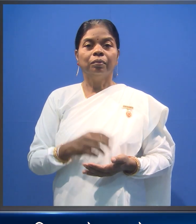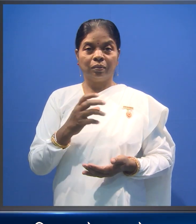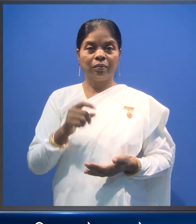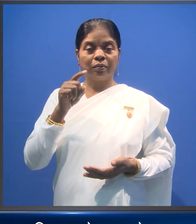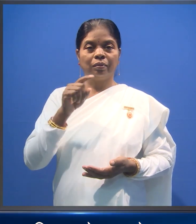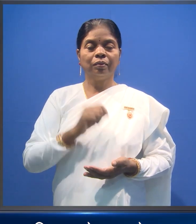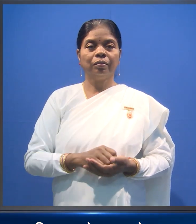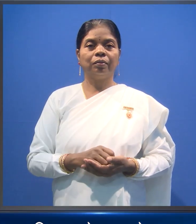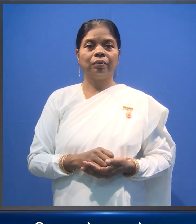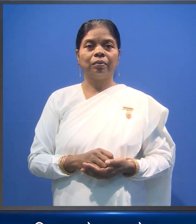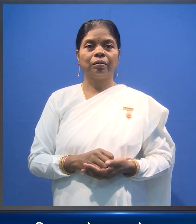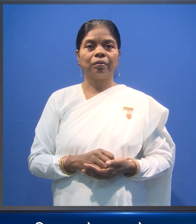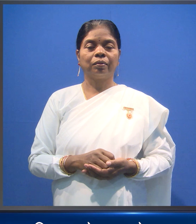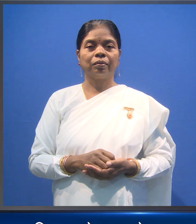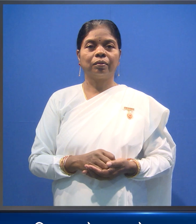आणि त्याने